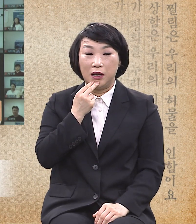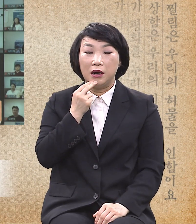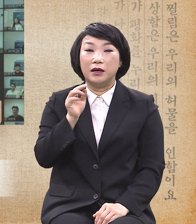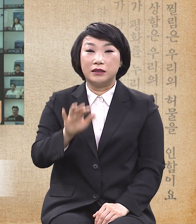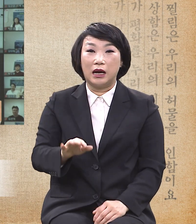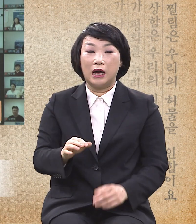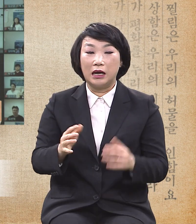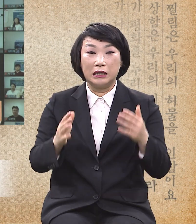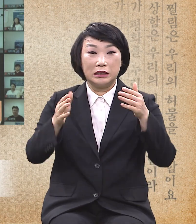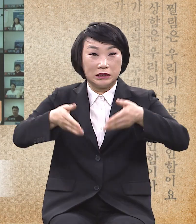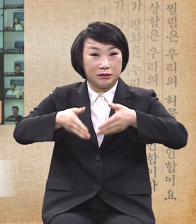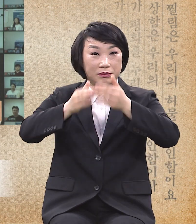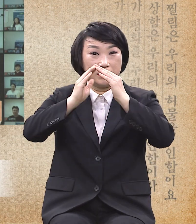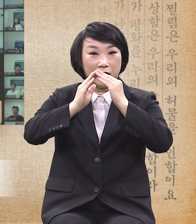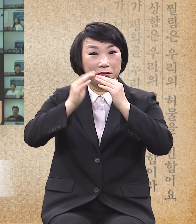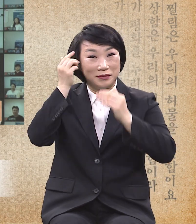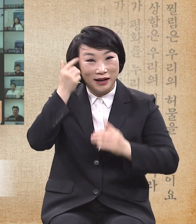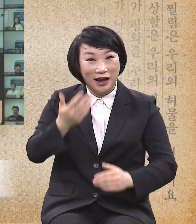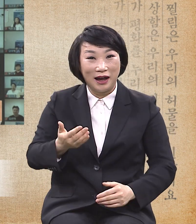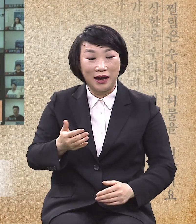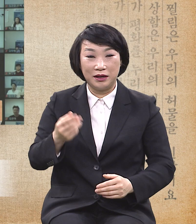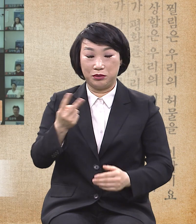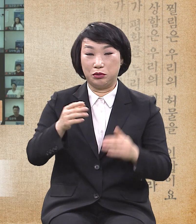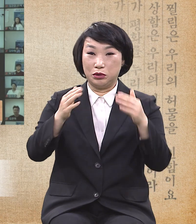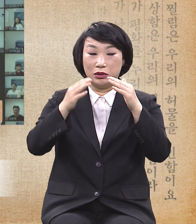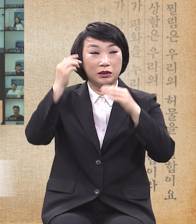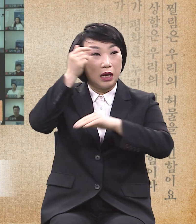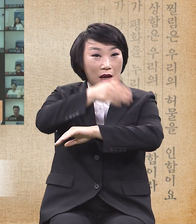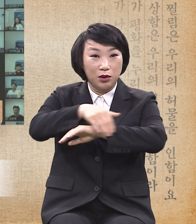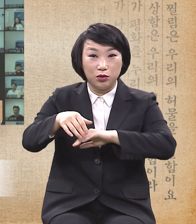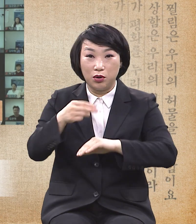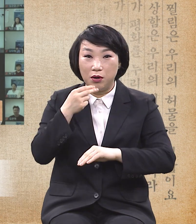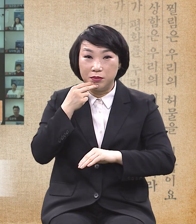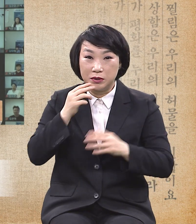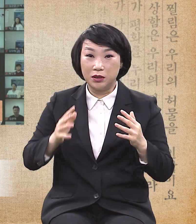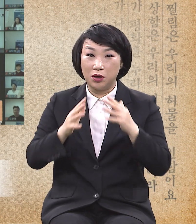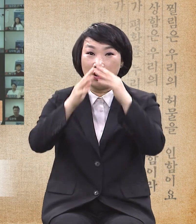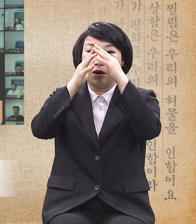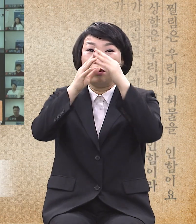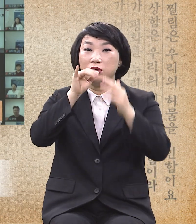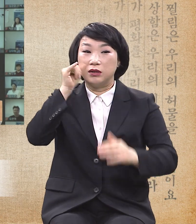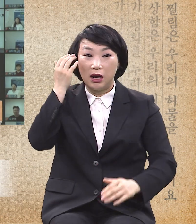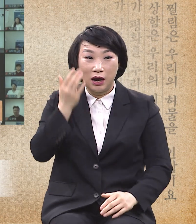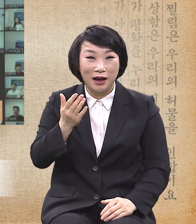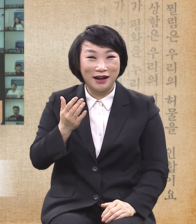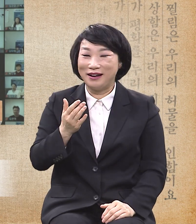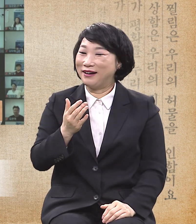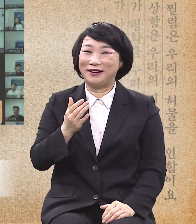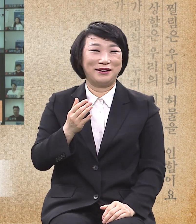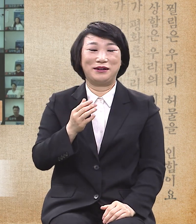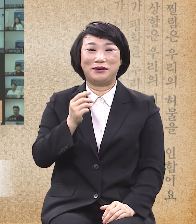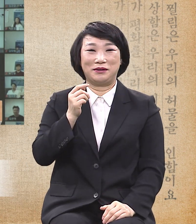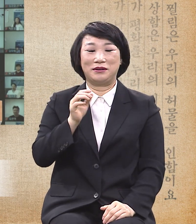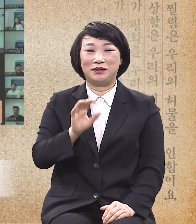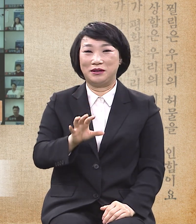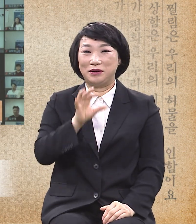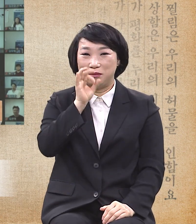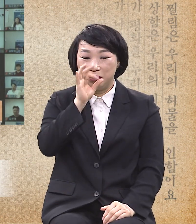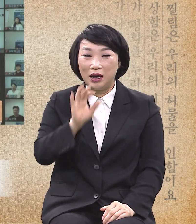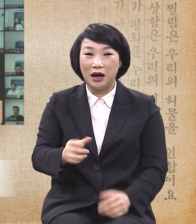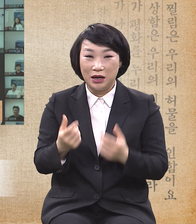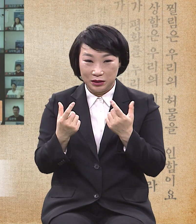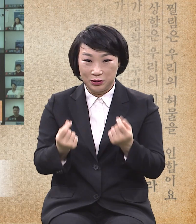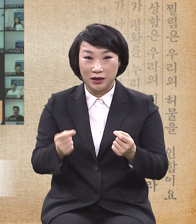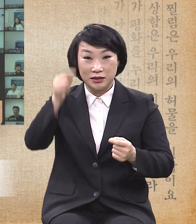어떻게 집이 세워지며 설계가 없이 어떻게 건물이 세워지겠습니까? 역시